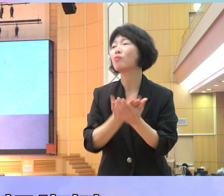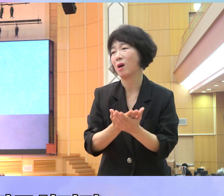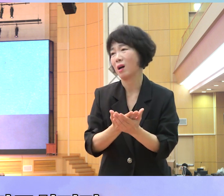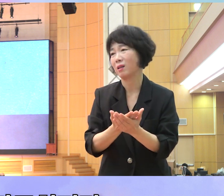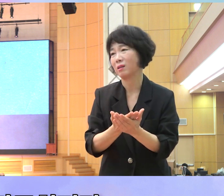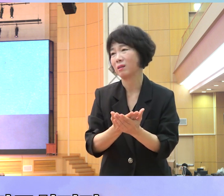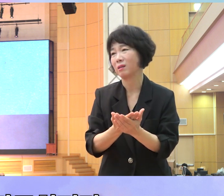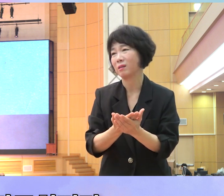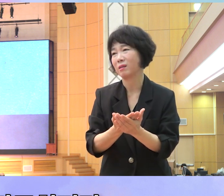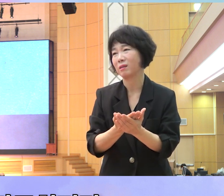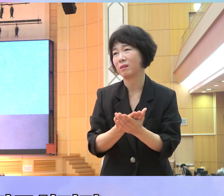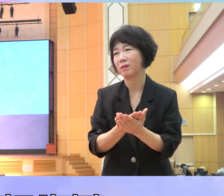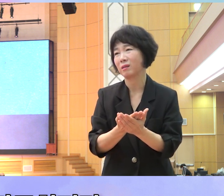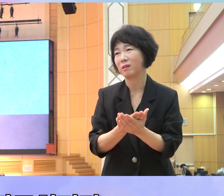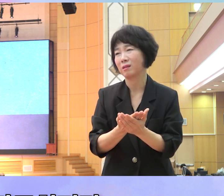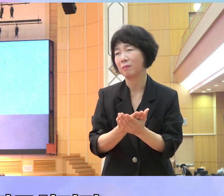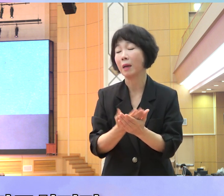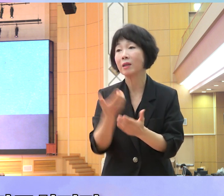아니에요, 여러분.